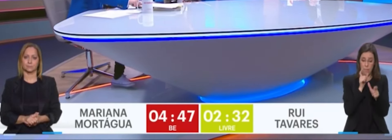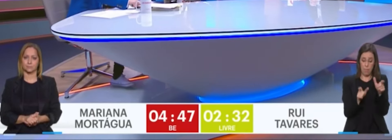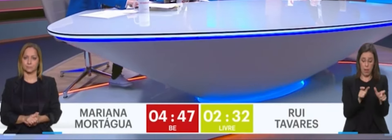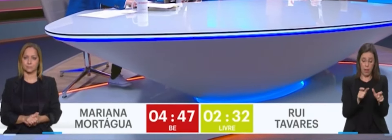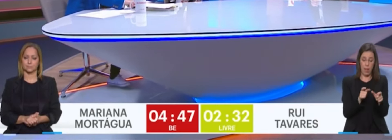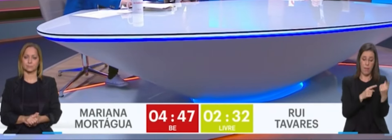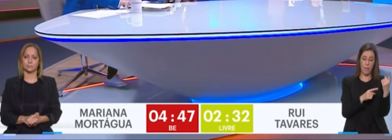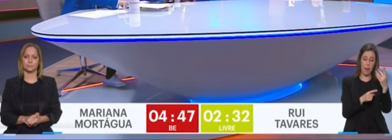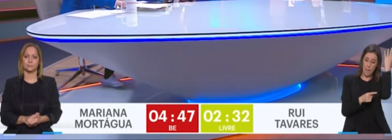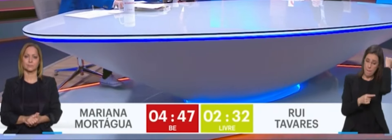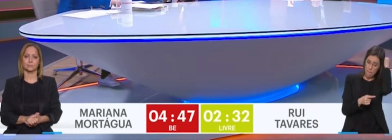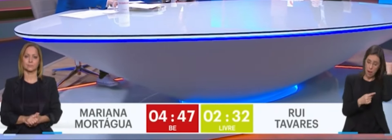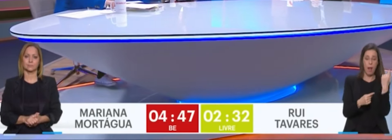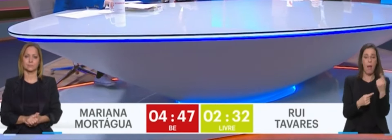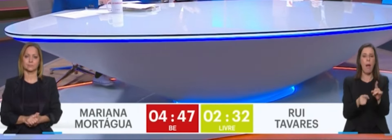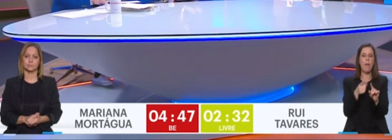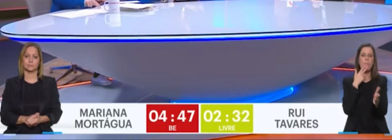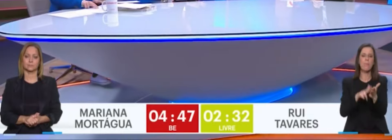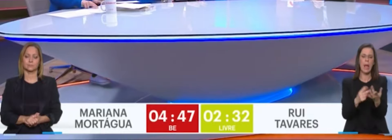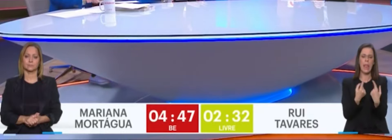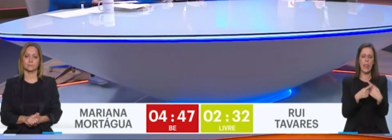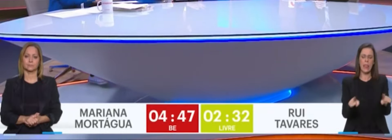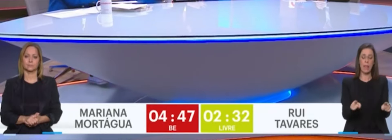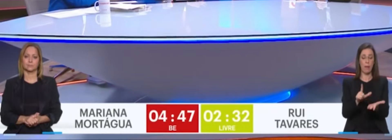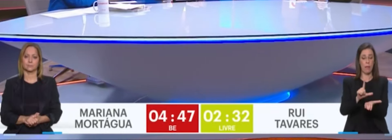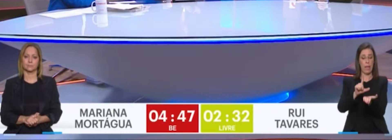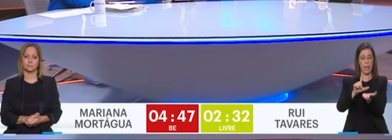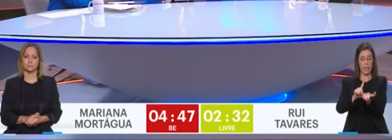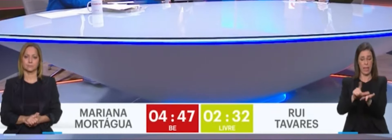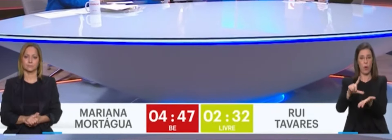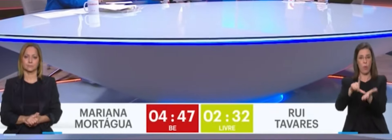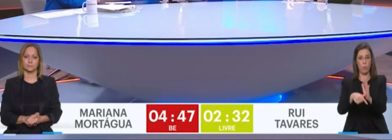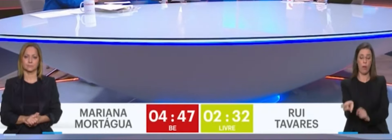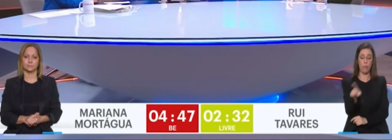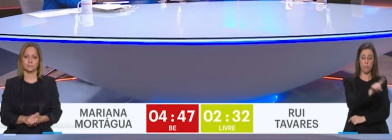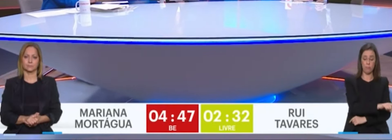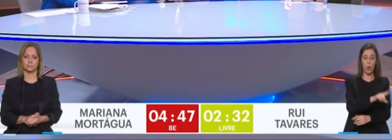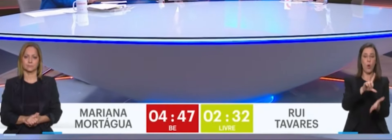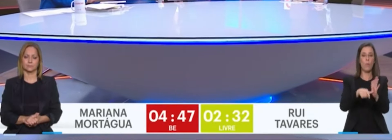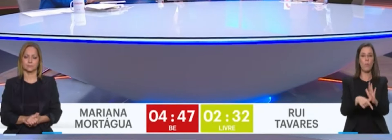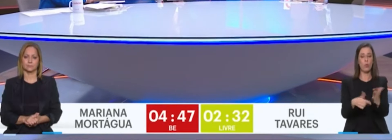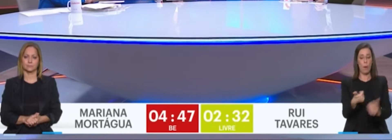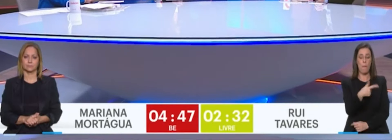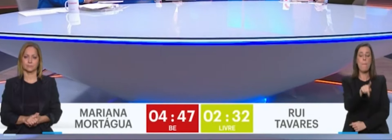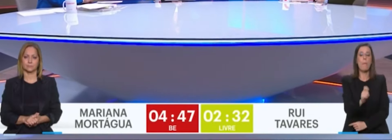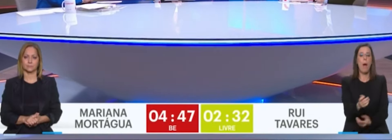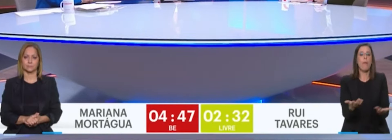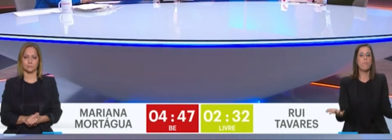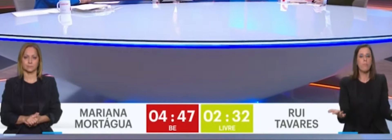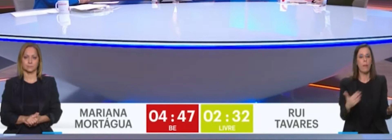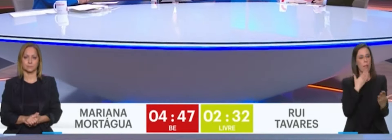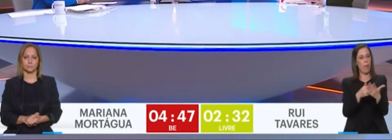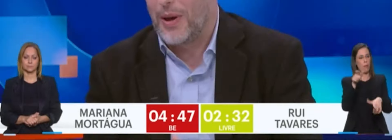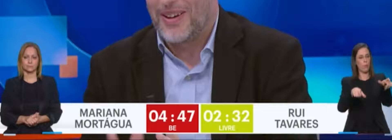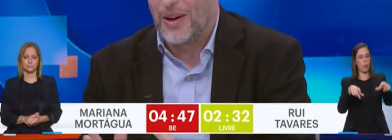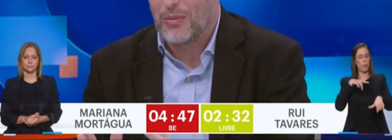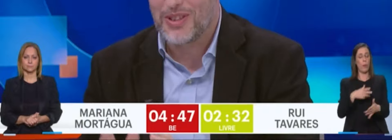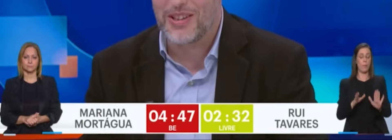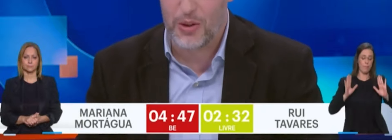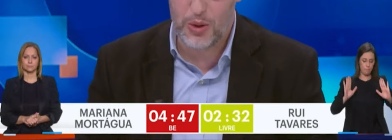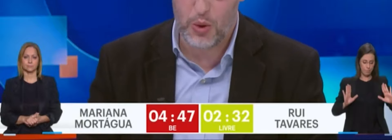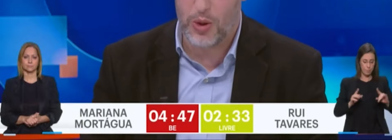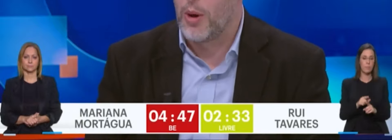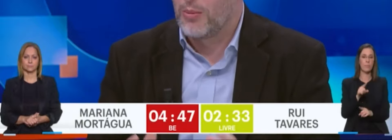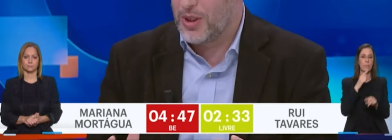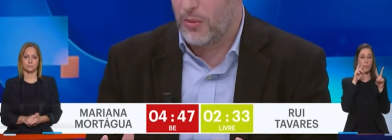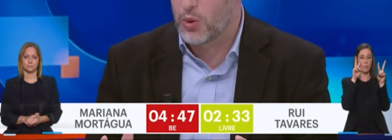Mariana Mortágua O que é que verdadeiramente distingue o livre o projeto livre do projeto que o bloco de esquerda oferece aos portugueses bem é uma